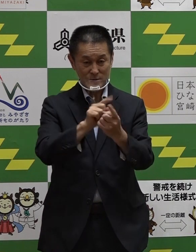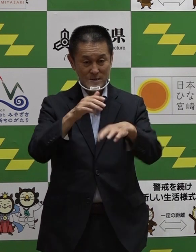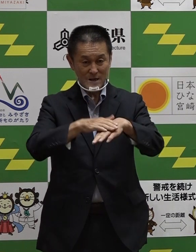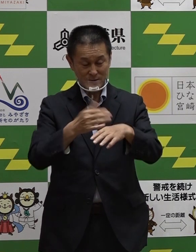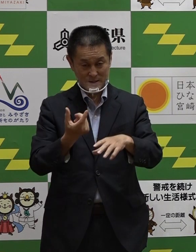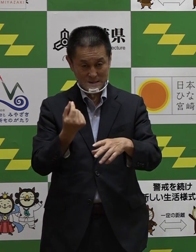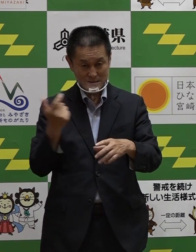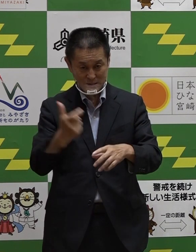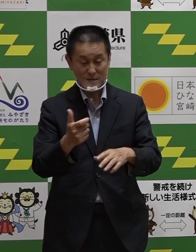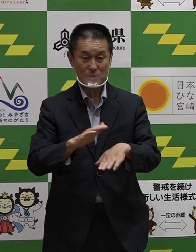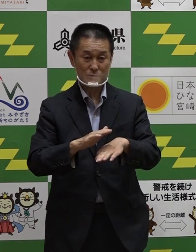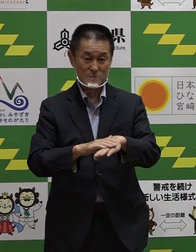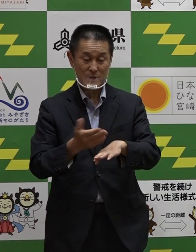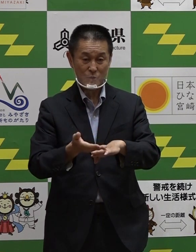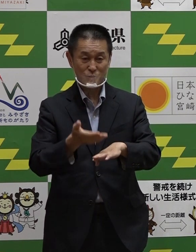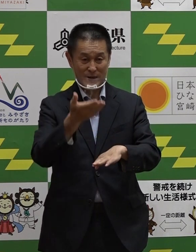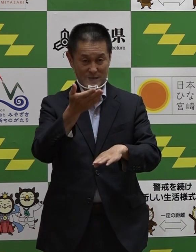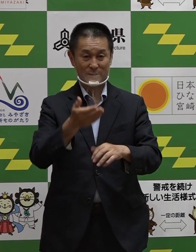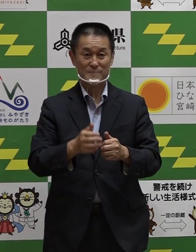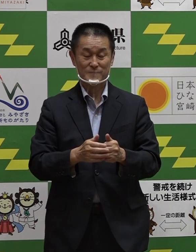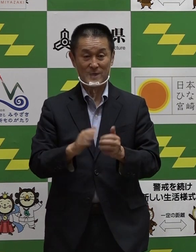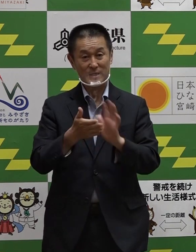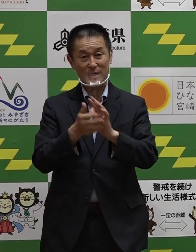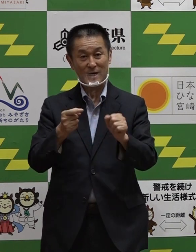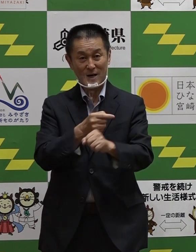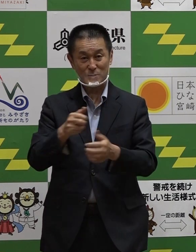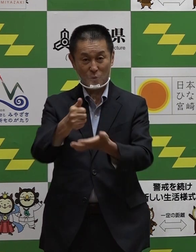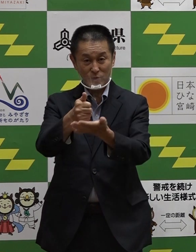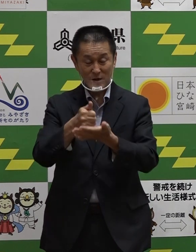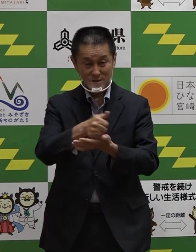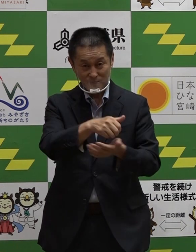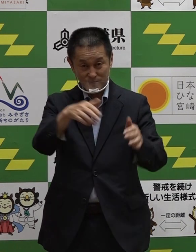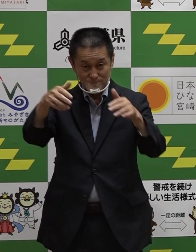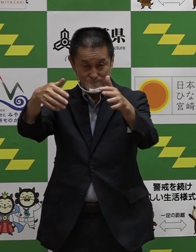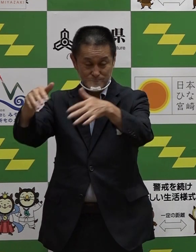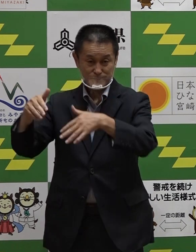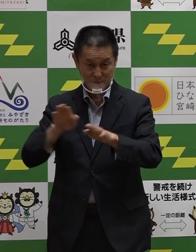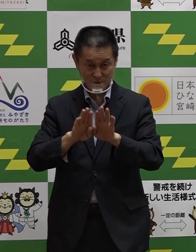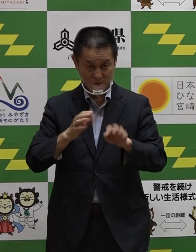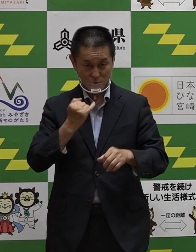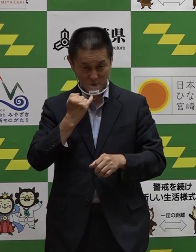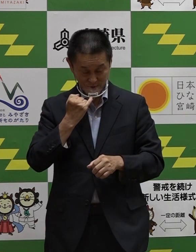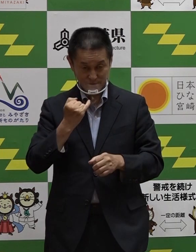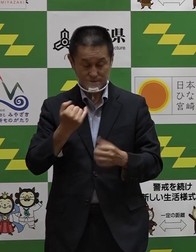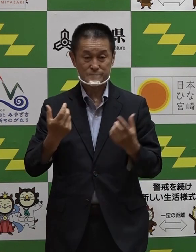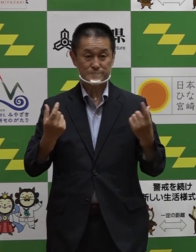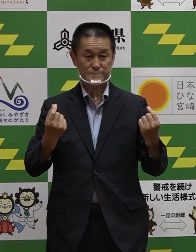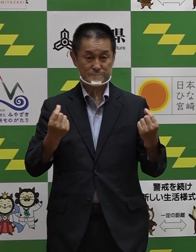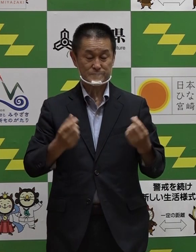りした上で、はい、徐々にそういう県外に向けた呼び込みを始めていいということになるん